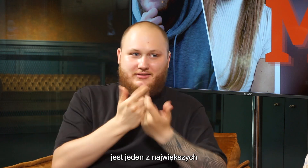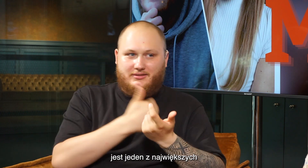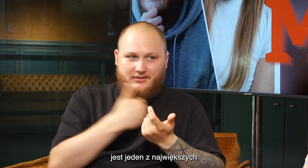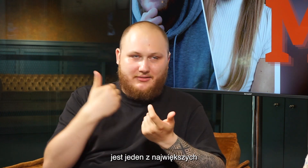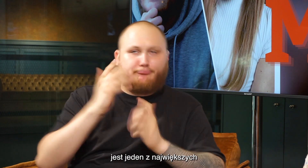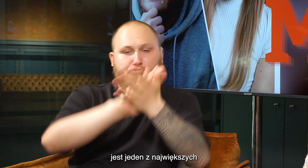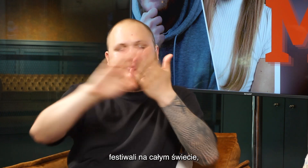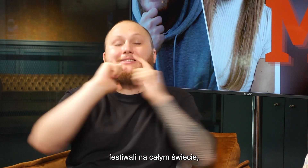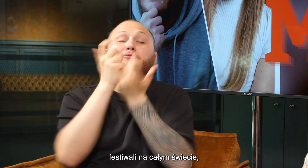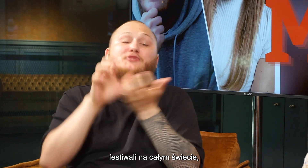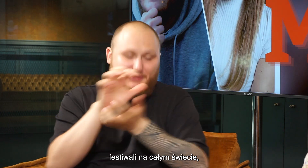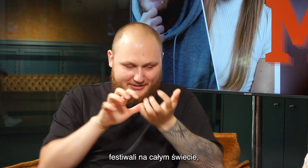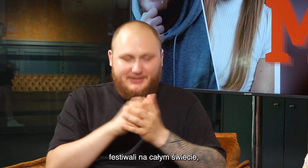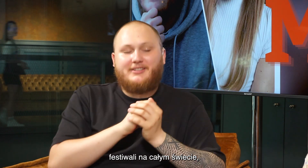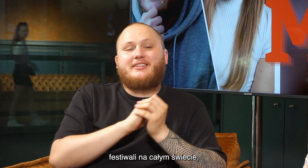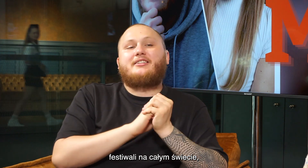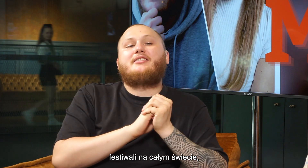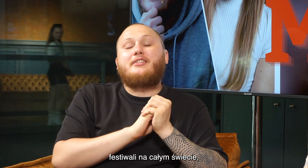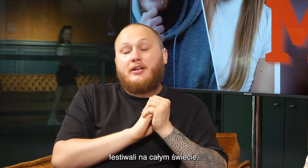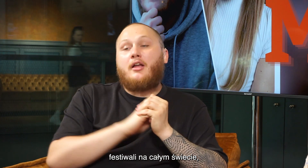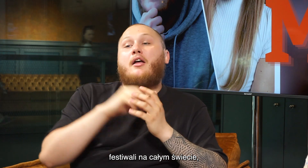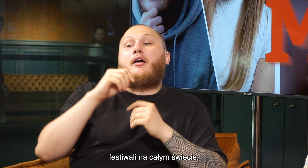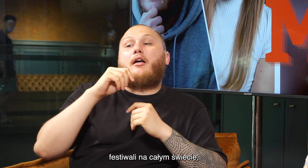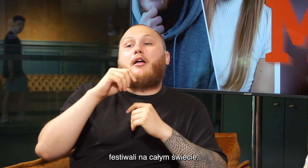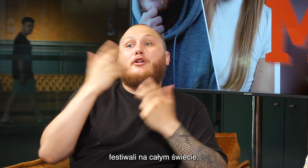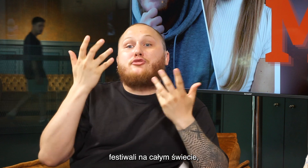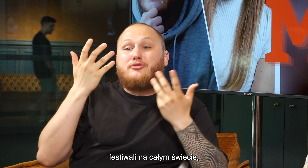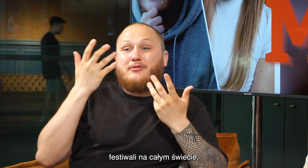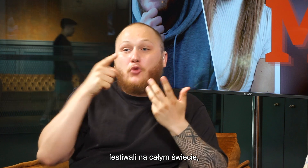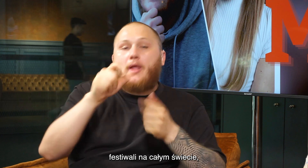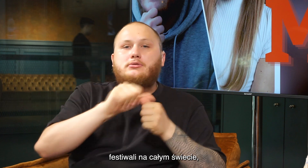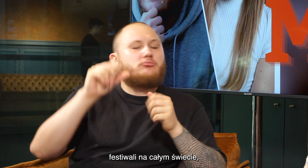jeden z największych festiwali, przepraszam, na całym świecie,